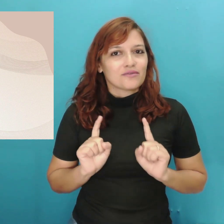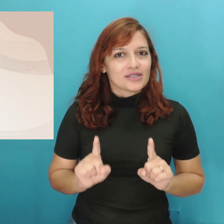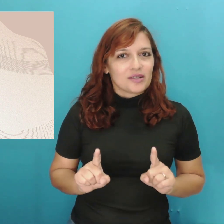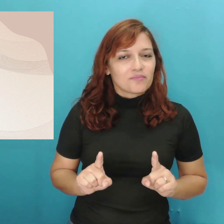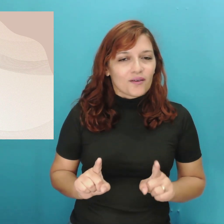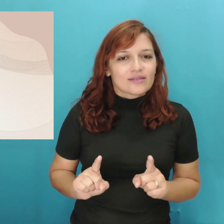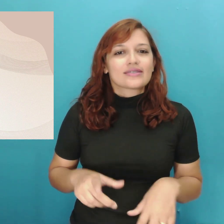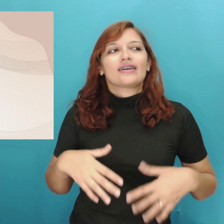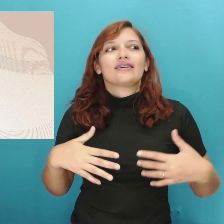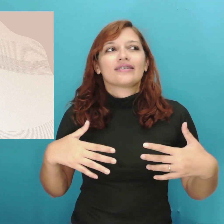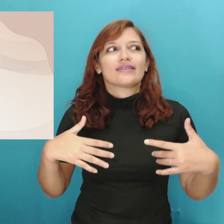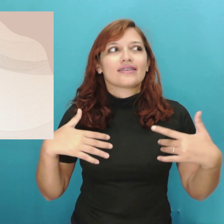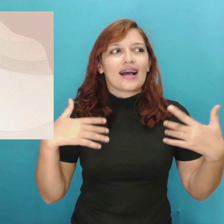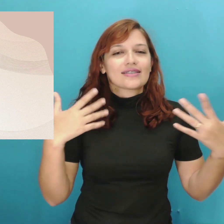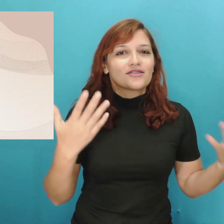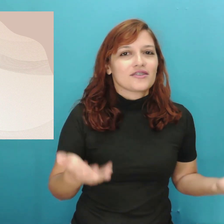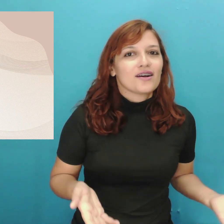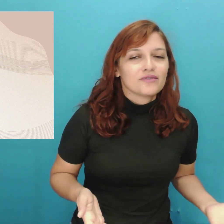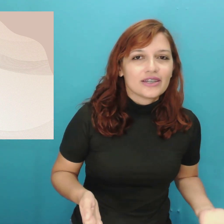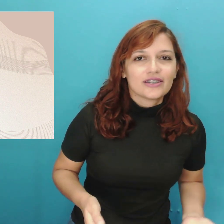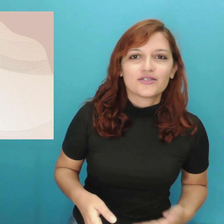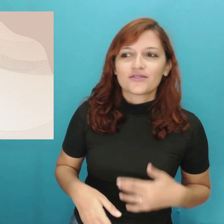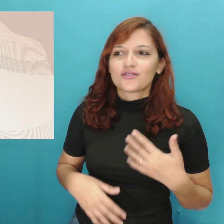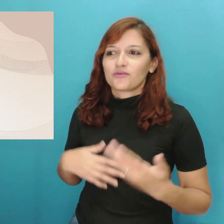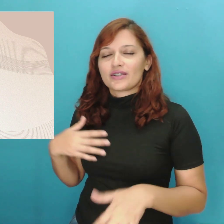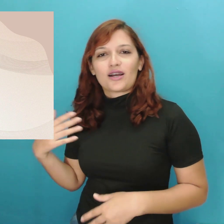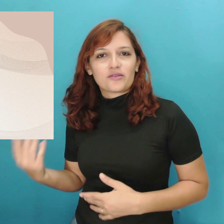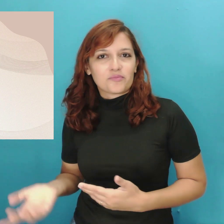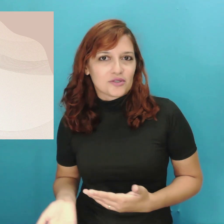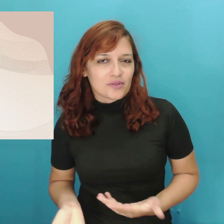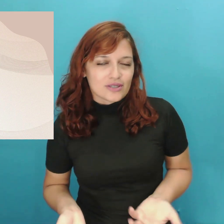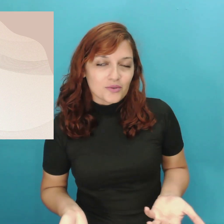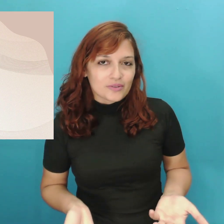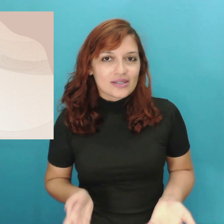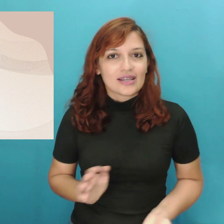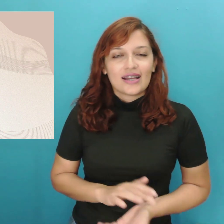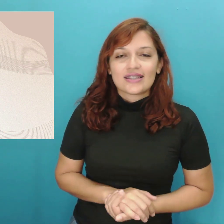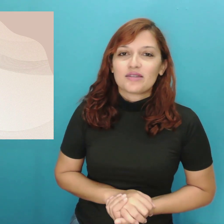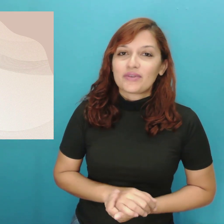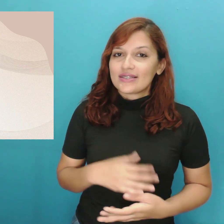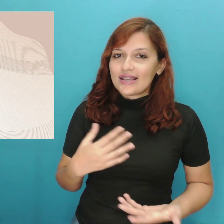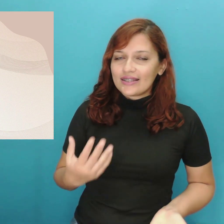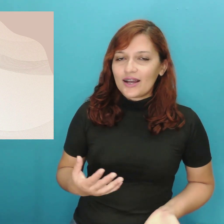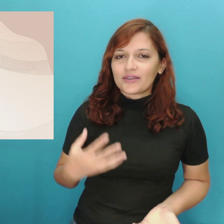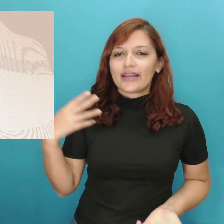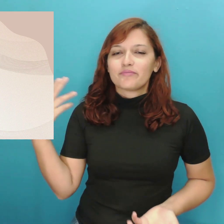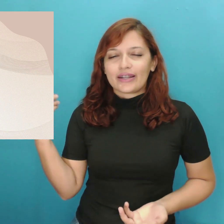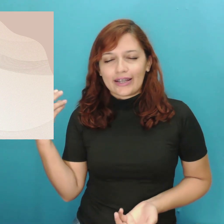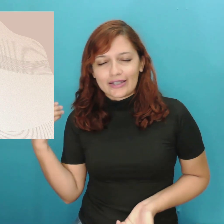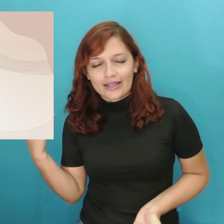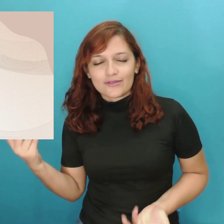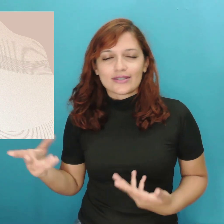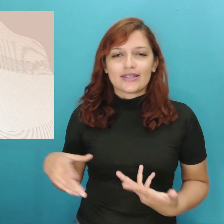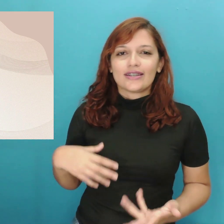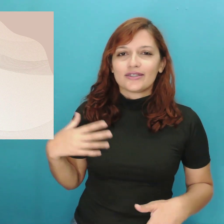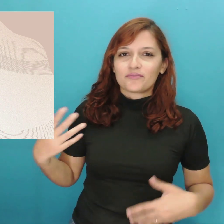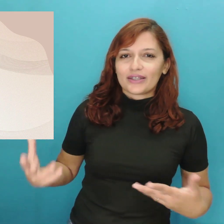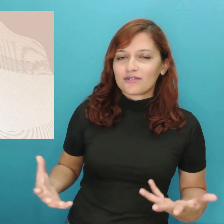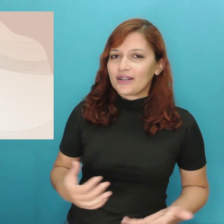você possa assistir a vídeos, conversar com as pessoas surdas, sem precisar de alguém para estar traduzindo, para estar falando